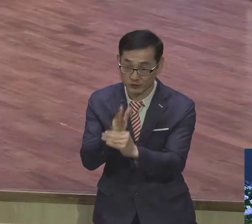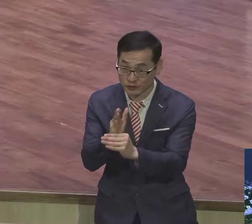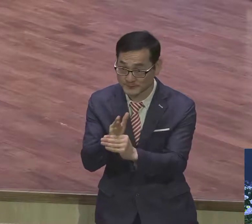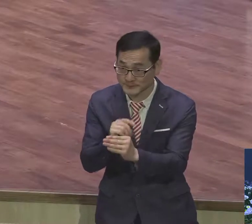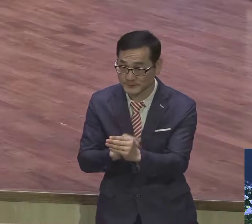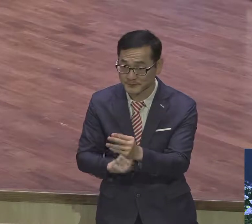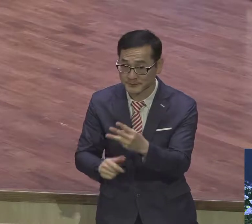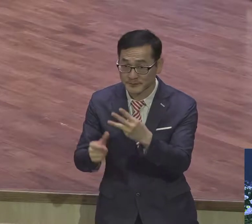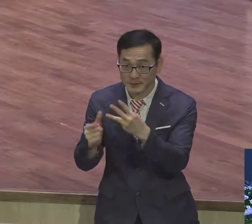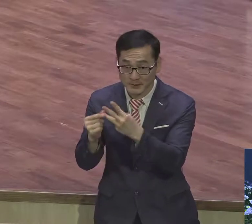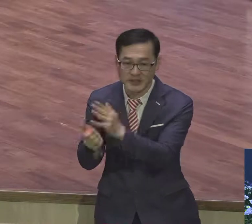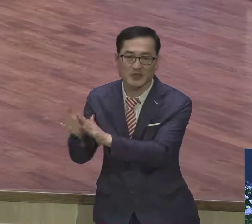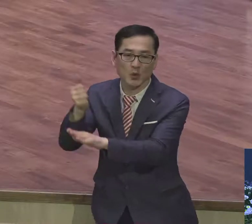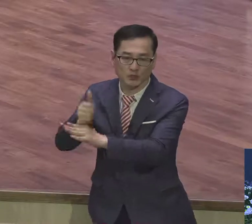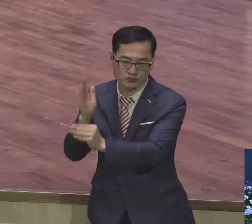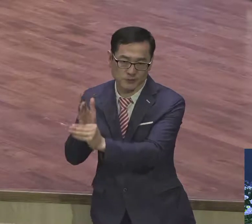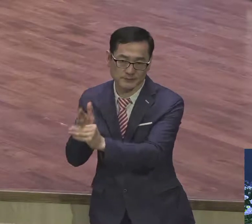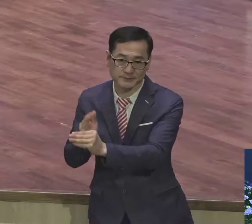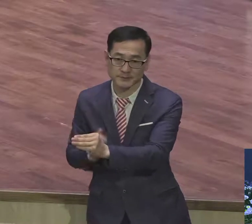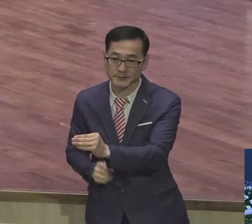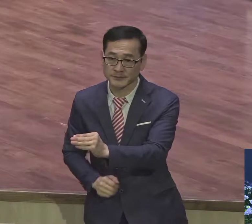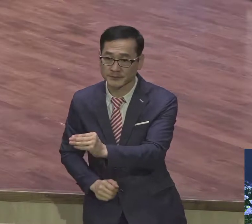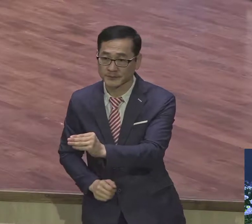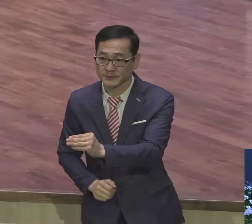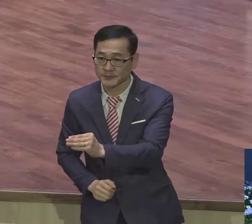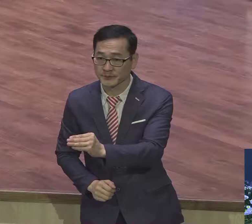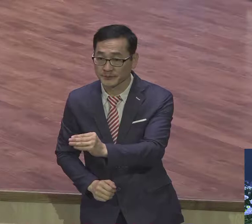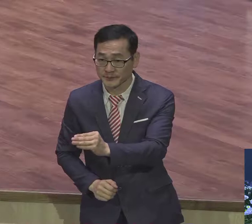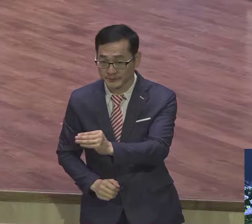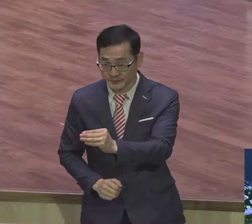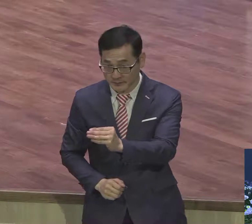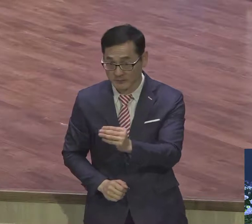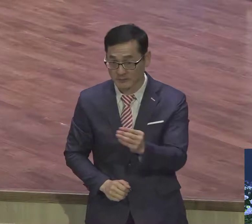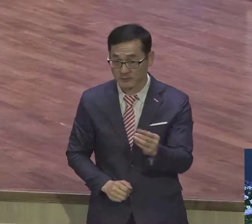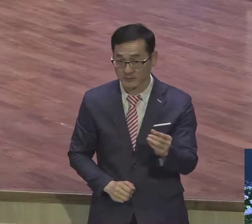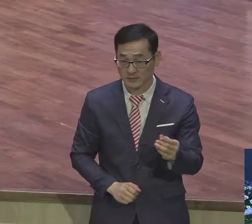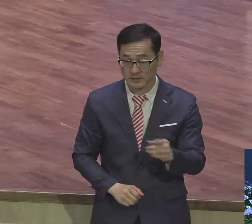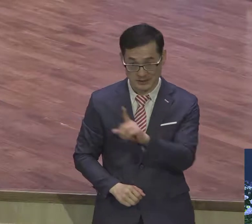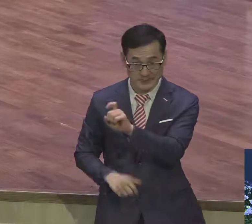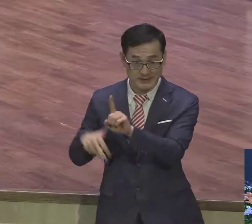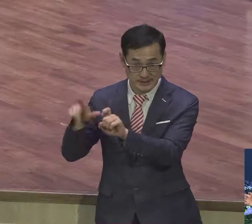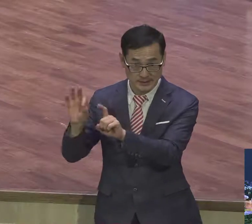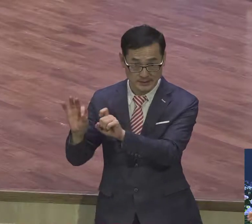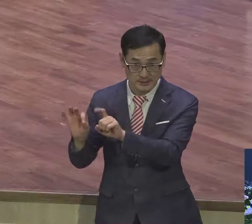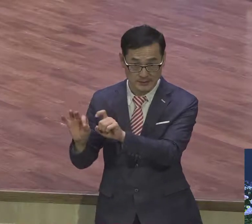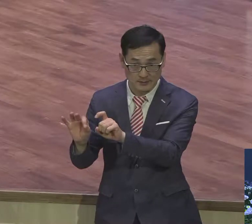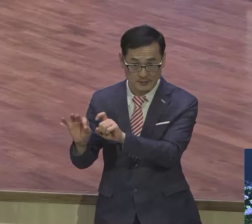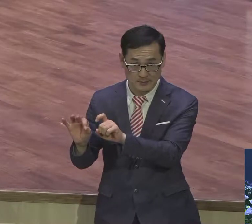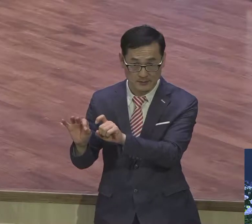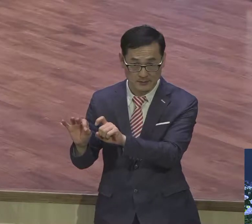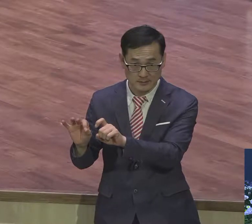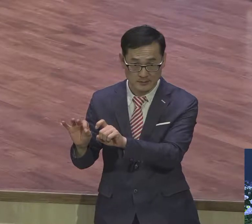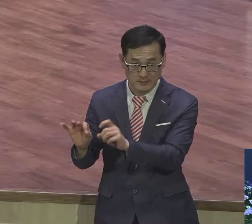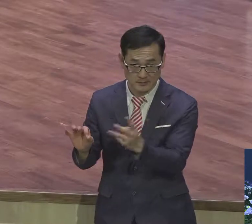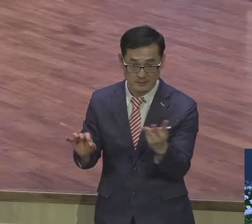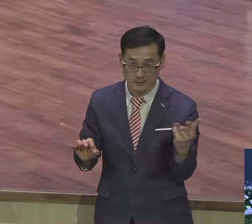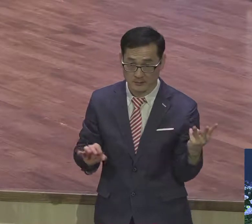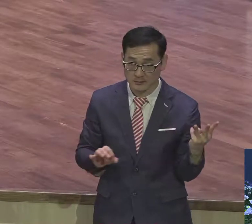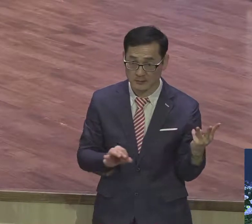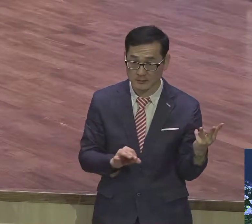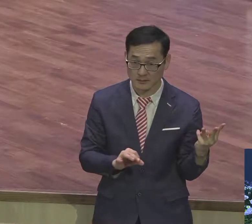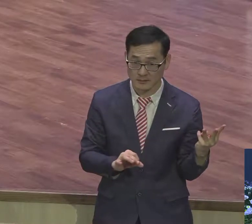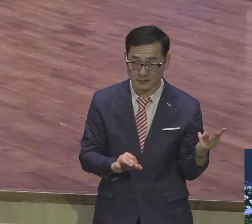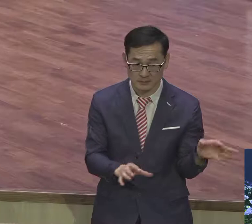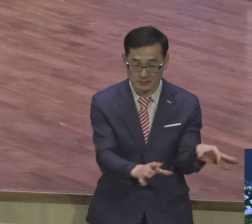성공해야지 내가 출세해야지 장세기 11장 도쿠로 다 살아요. 모두 다